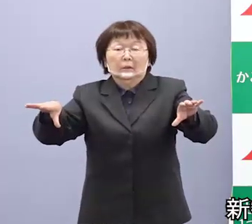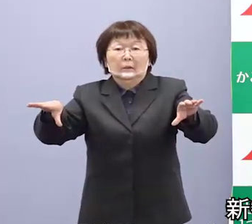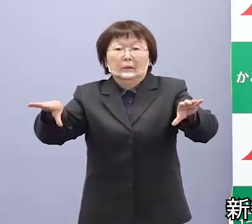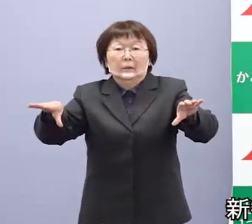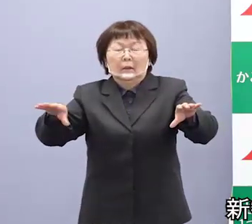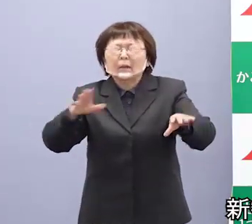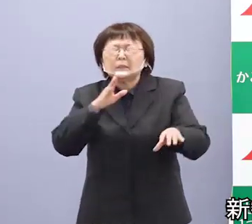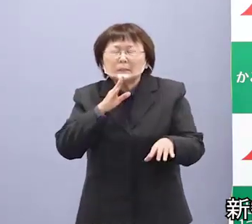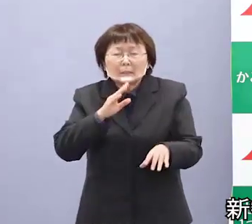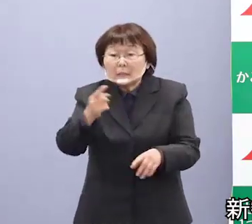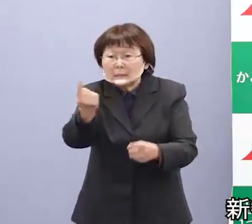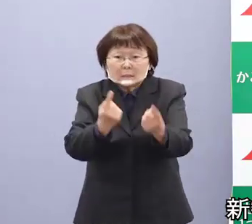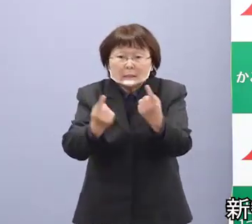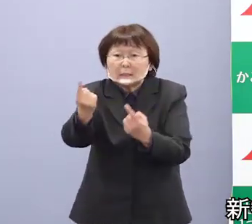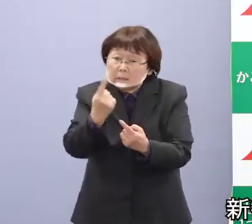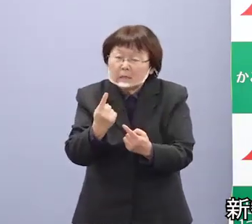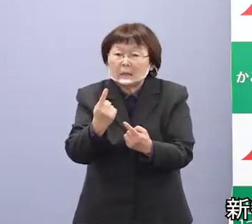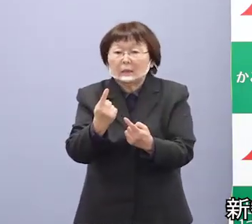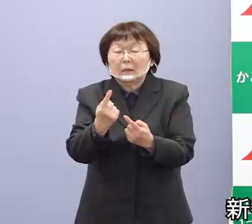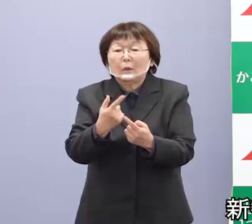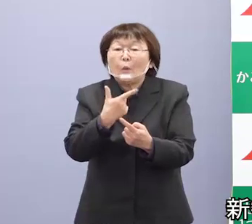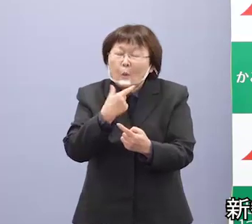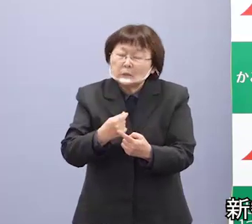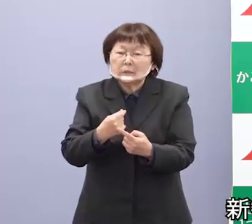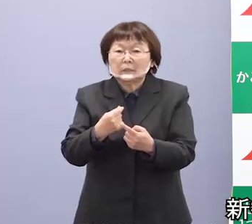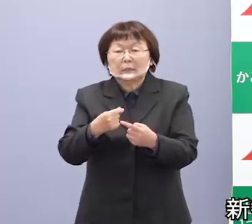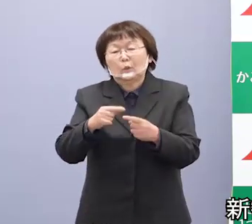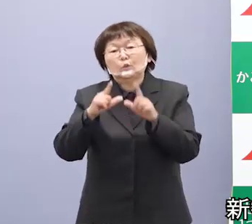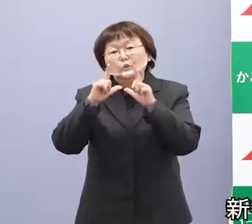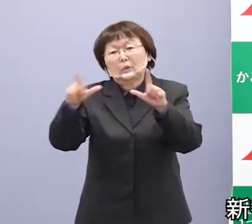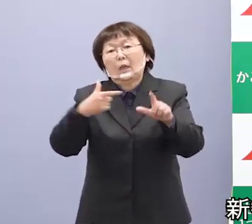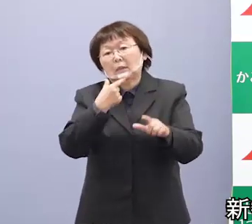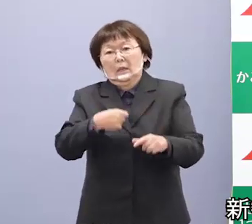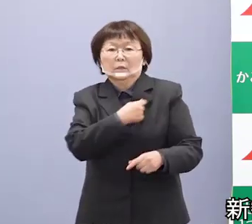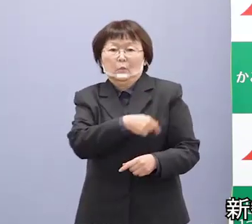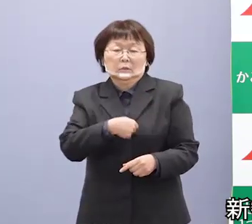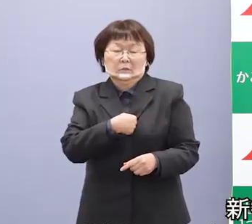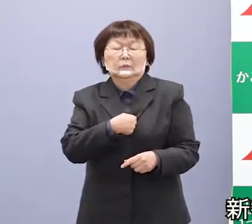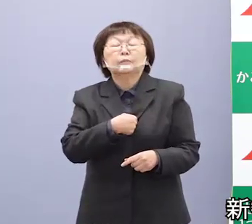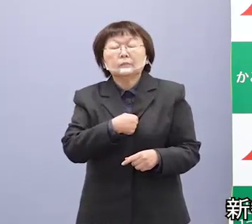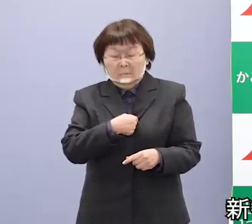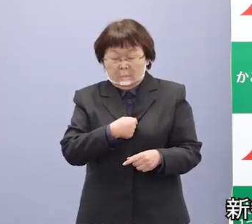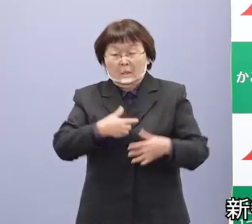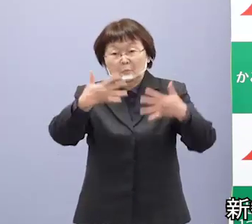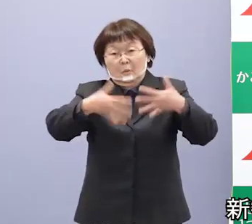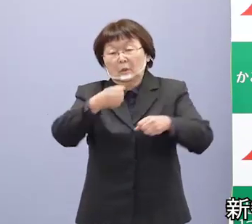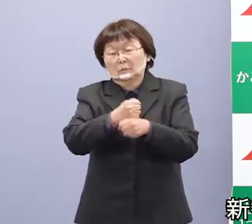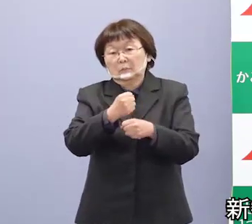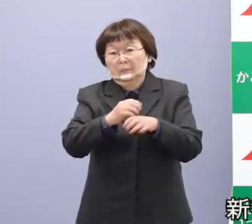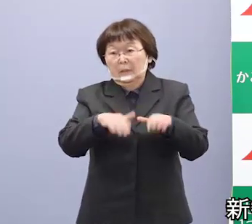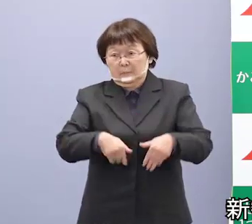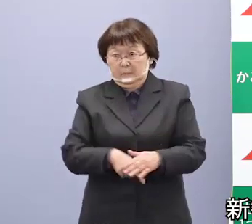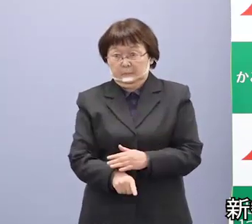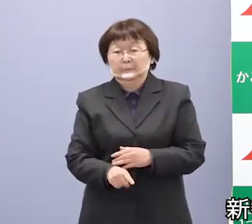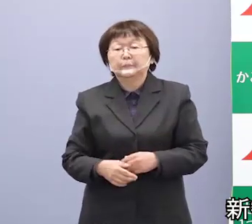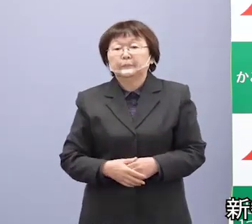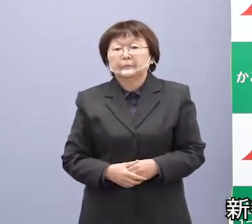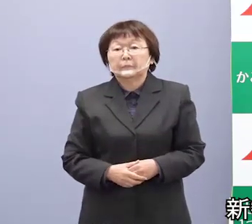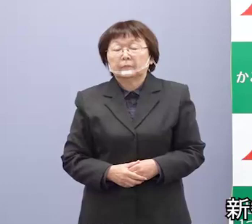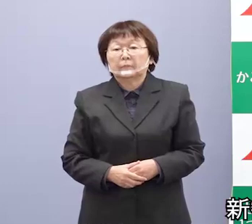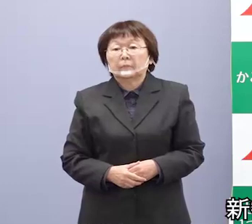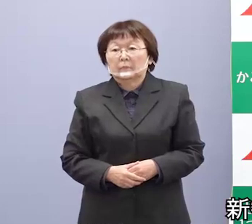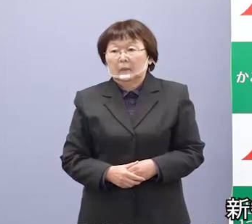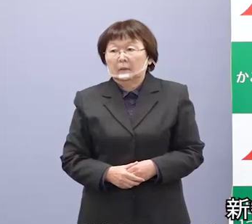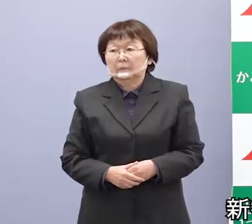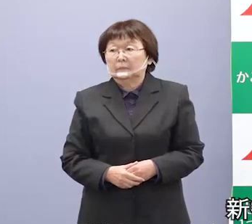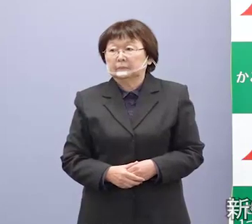リアルに見に来てほしい、こういったところを躍動感ともに伝えたいと、そういった思いで今回の政策起用につながったものです。 あり